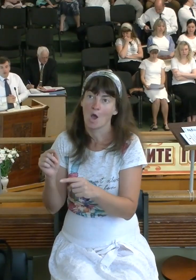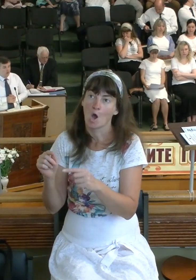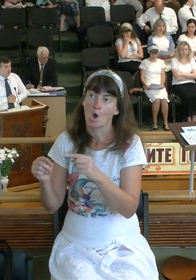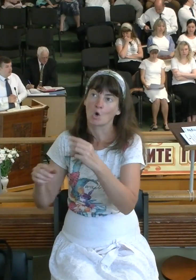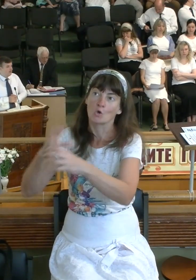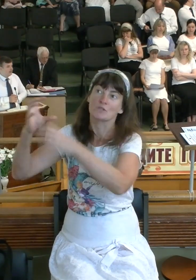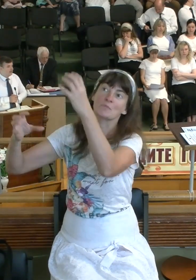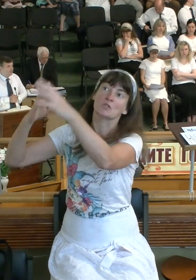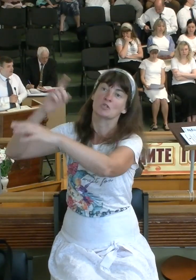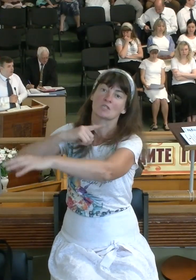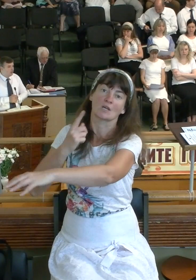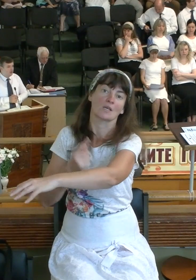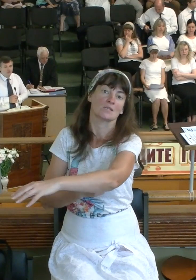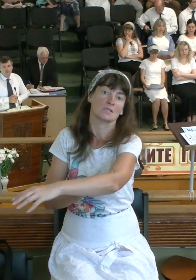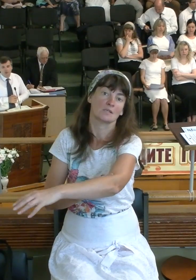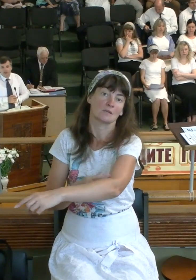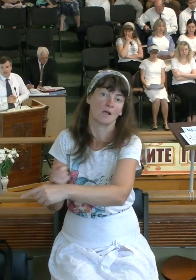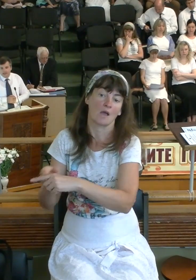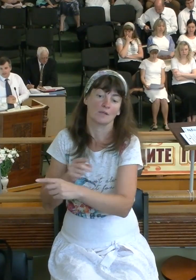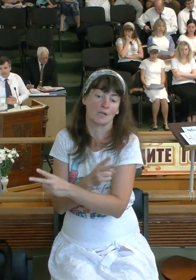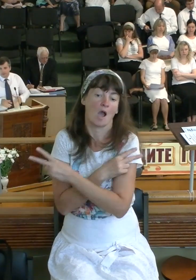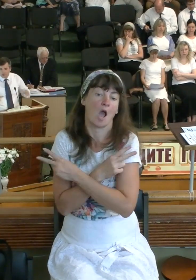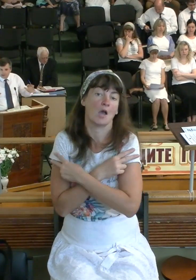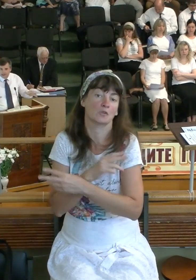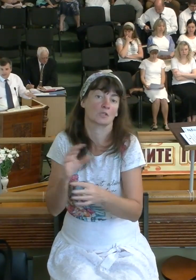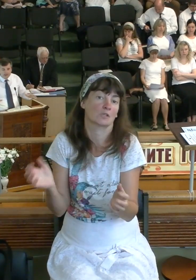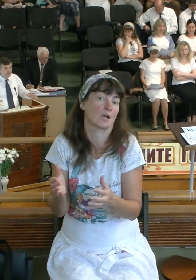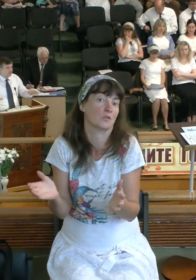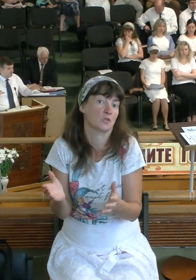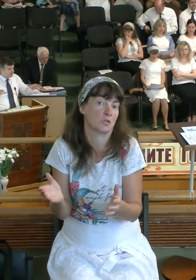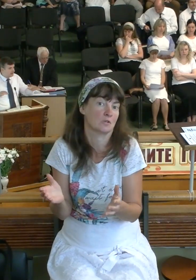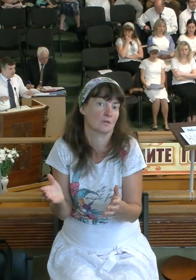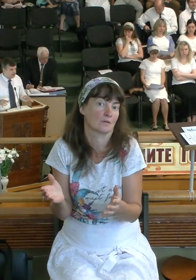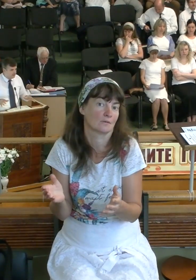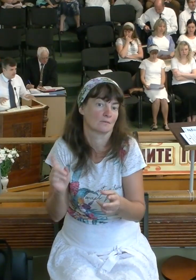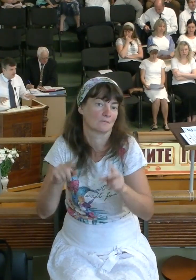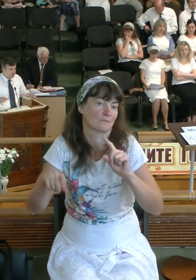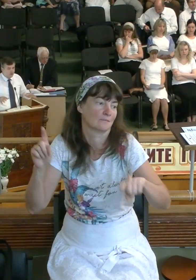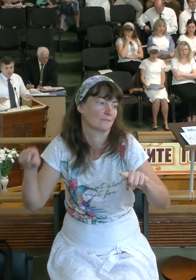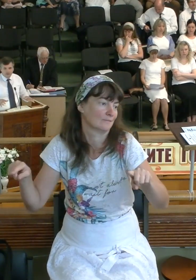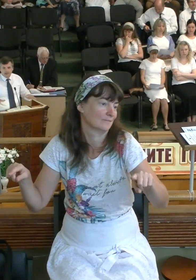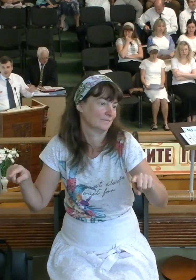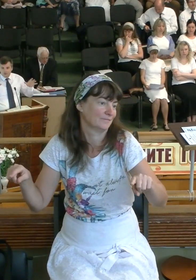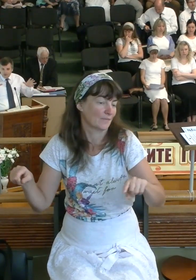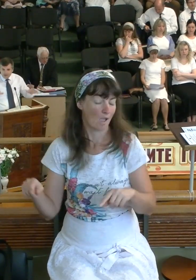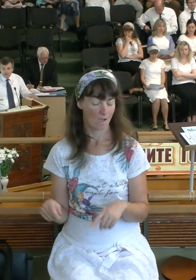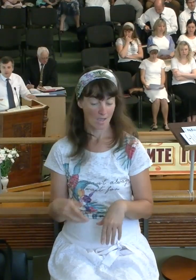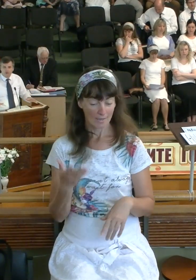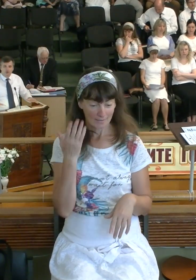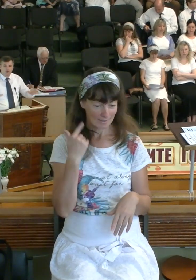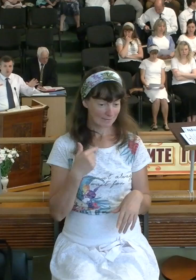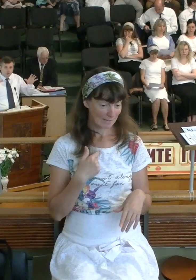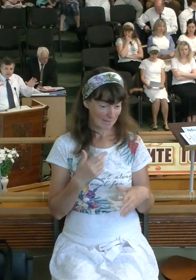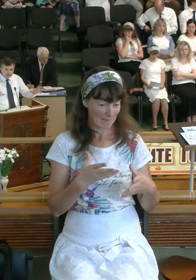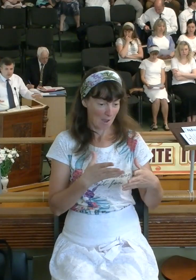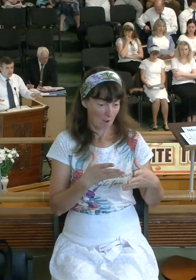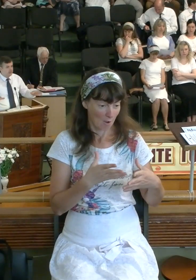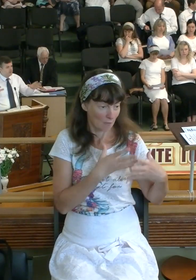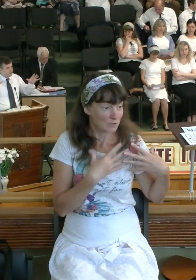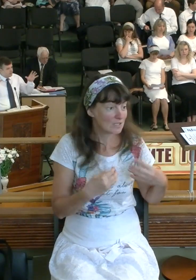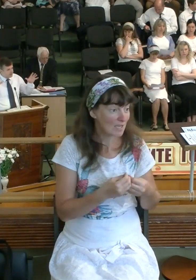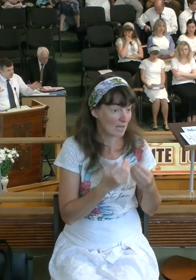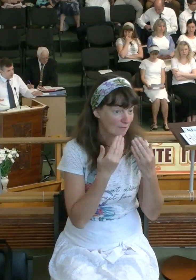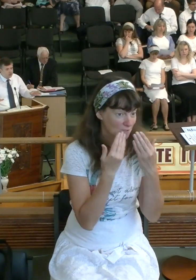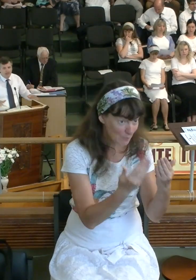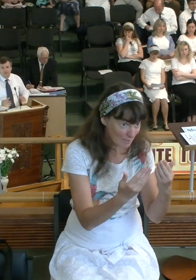ангел-хранитель. Но он говорит, я был более удивлен, когда этот опрос я сделал в своей церкви. Он говорит, я увидел о том, что год за